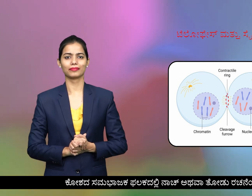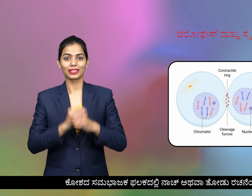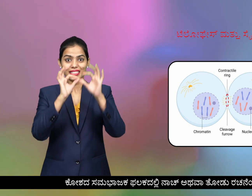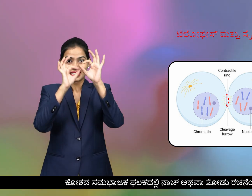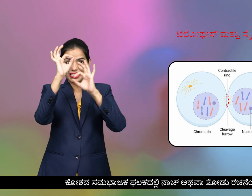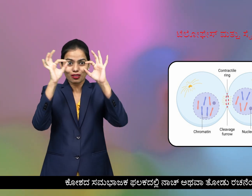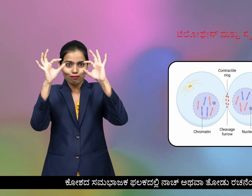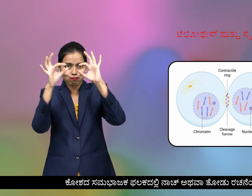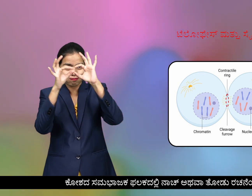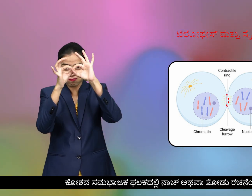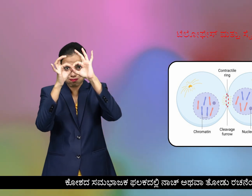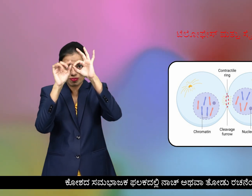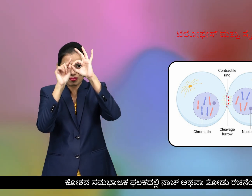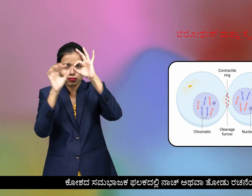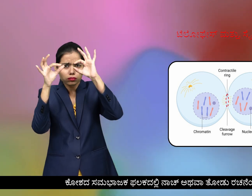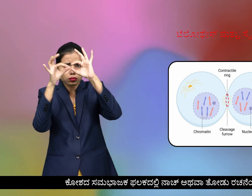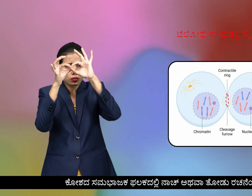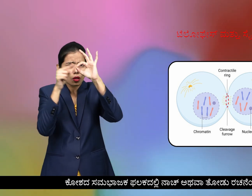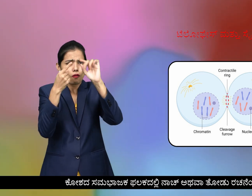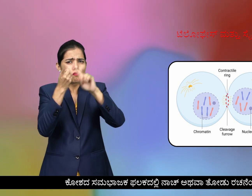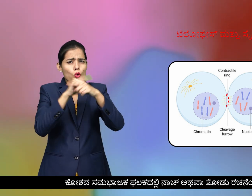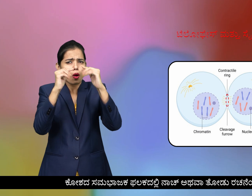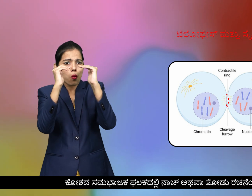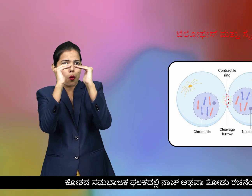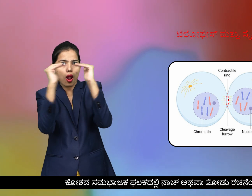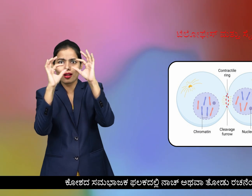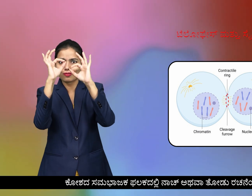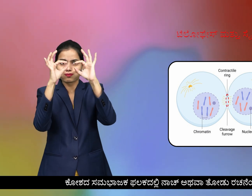ಕೋಶದ ಸಮಭಾಜಕ ಫಲಕದಲ್ಲಿ ನಾಚ್ ಅಥವಾ ತೋಡು ರಚನೆಯಾಗುತ್ತೆ.